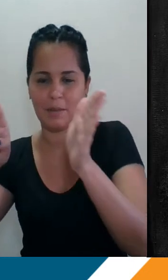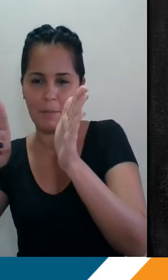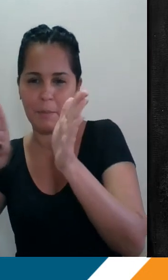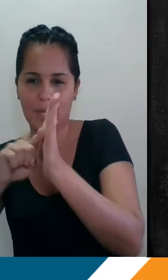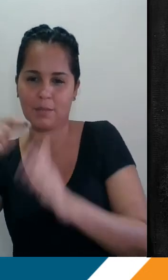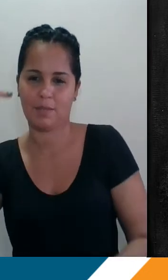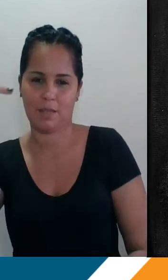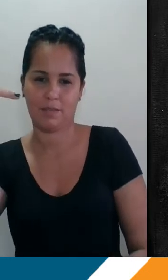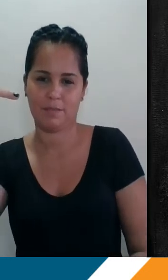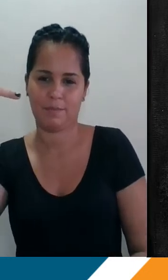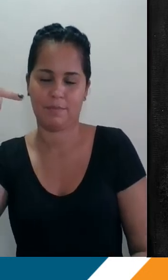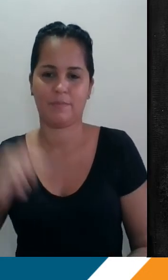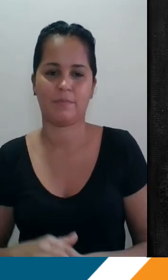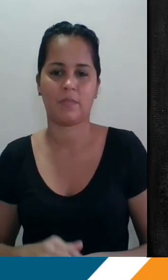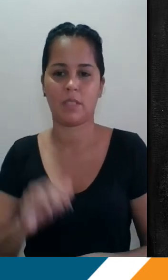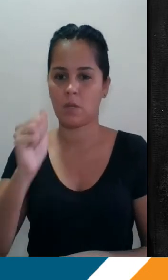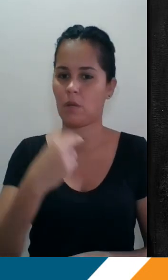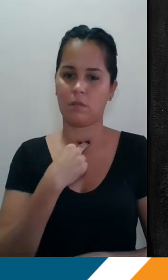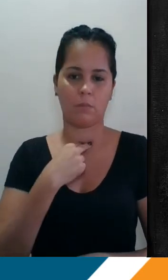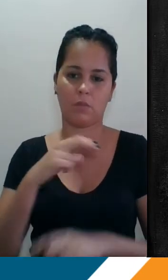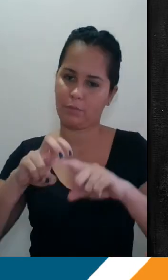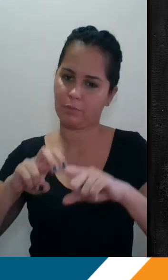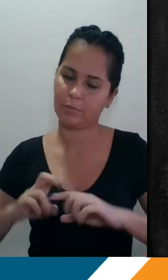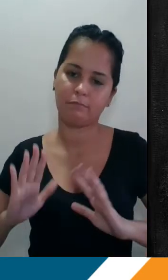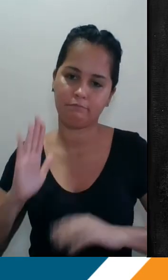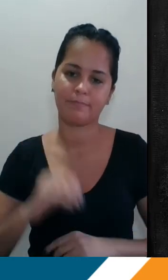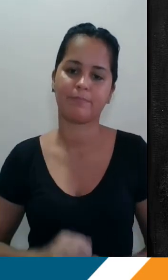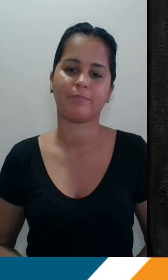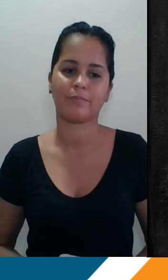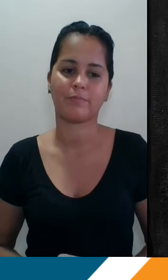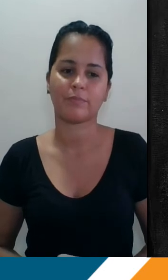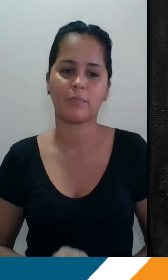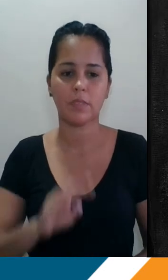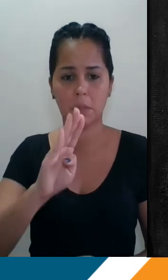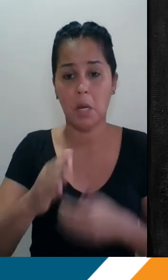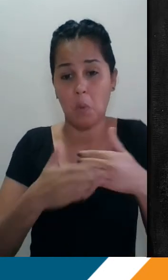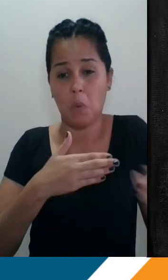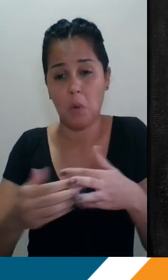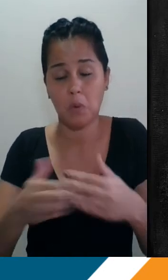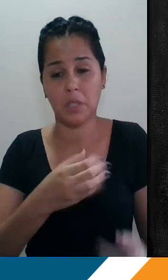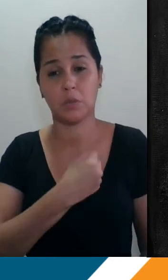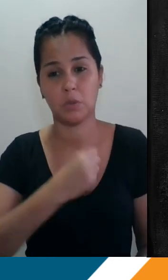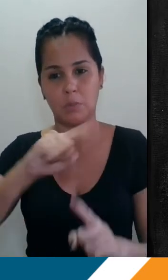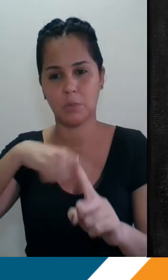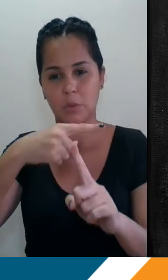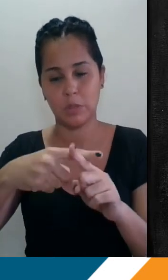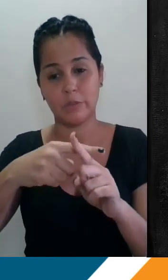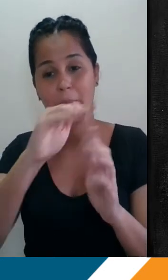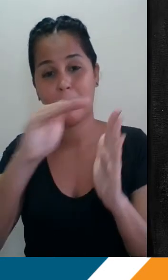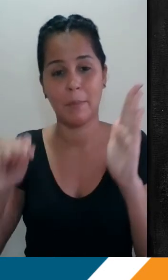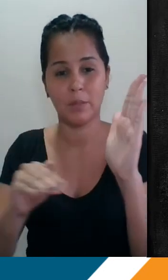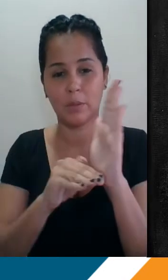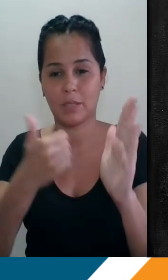10 elevado a menos 8. Então o item A não pode ser. O item B, qualquer valor positivo inferior a 10 elevado a